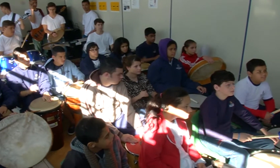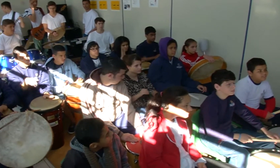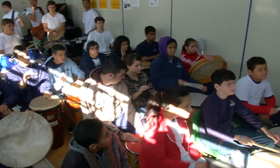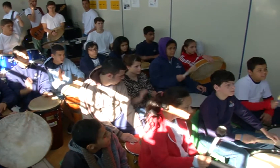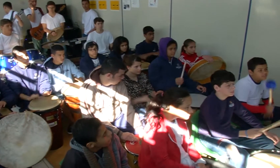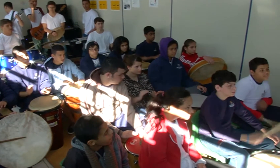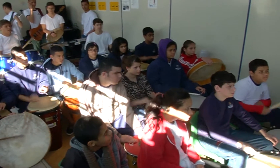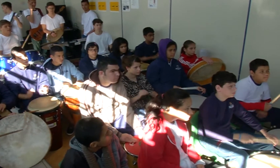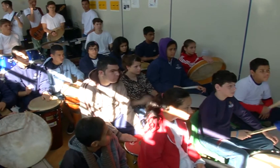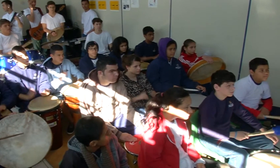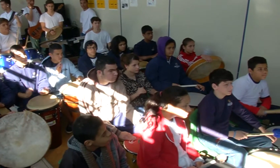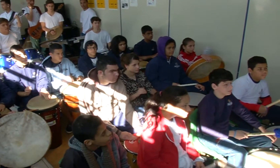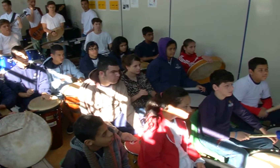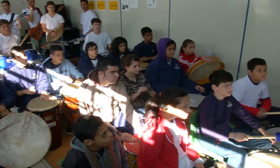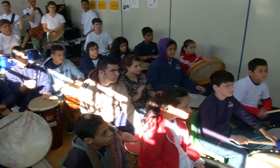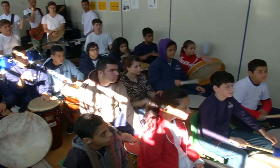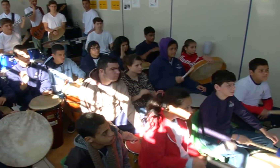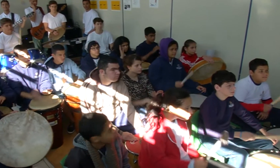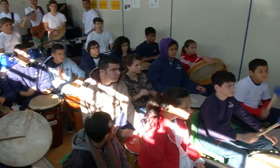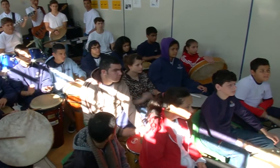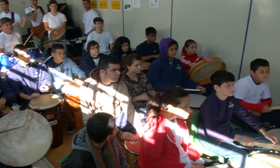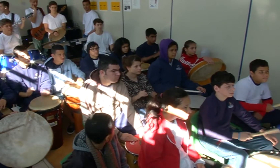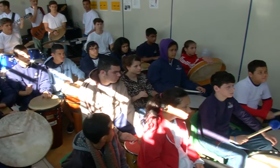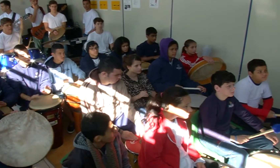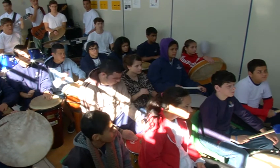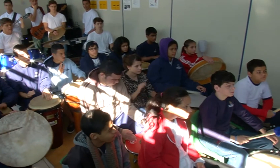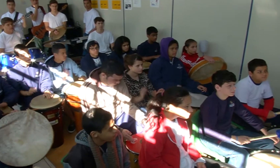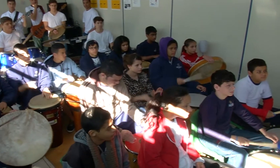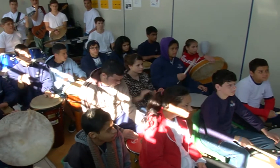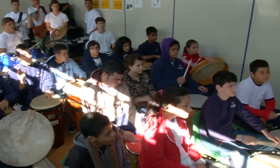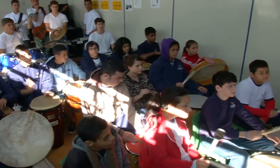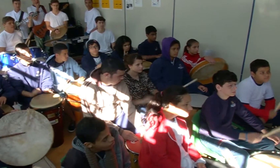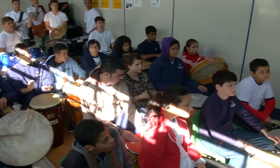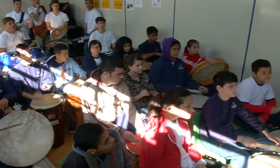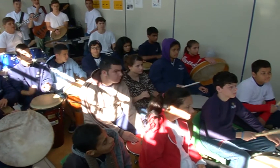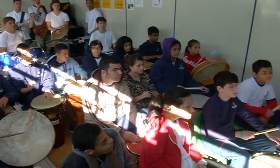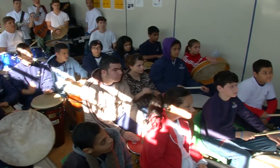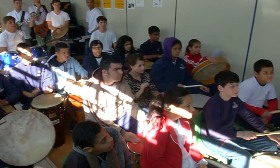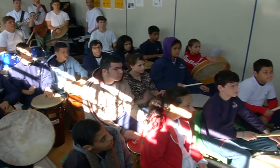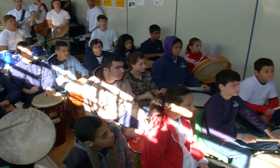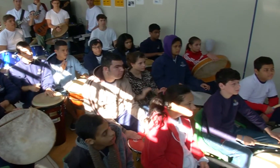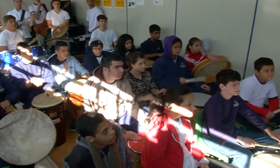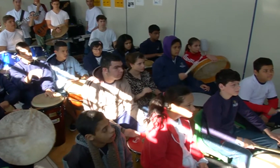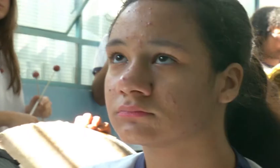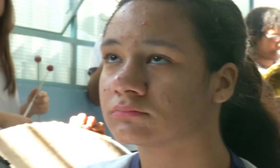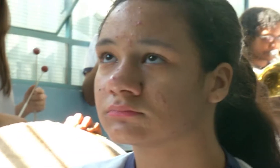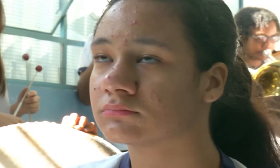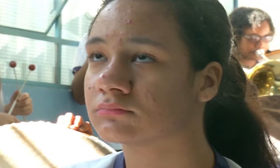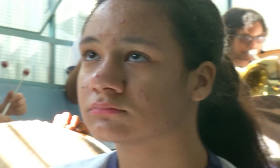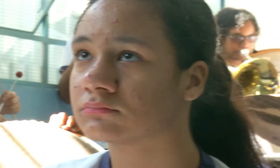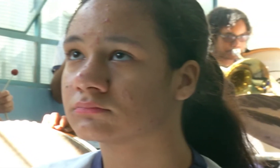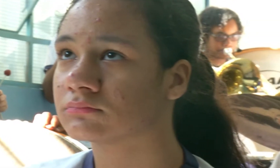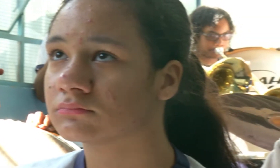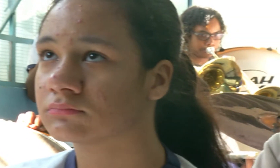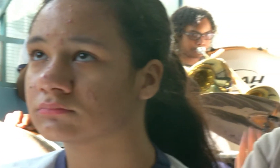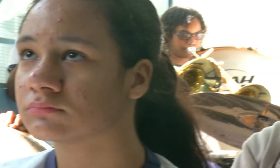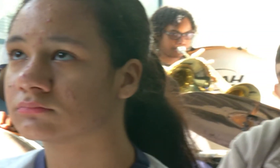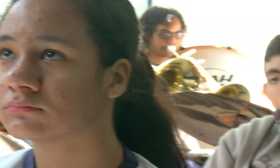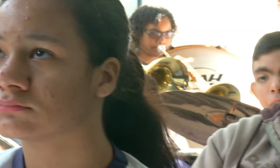ouvintes é realizado com escolas municipais de São Paulo e promove a integração entre jovens. O grupo ensaia semanalmente e encontrou